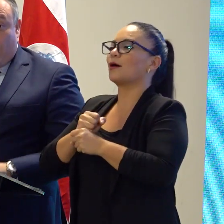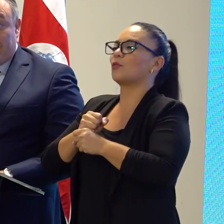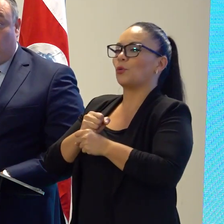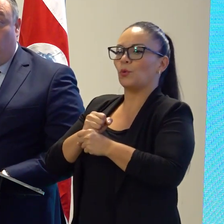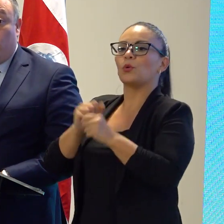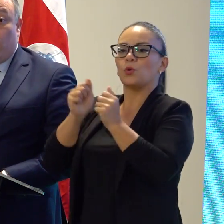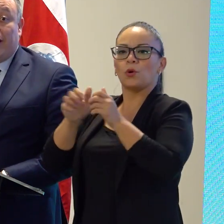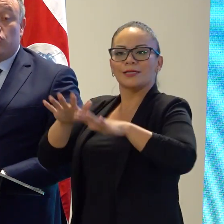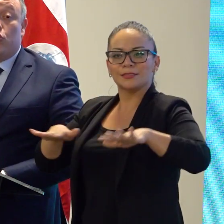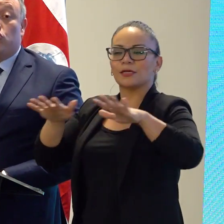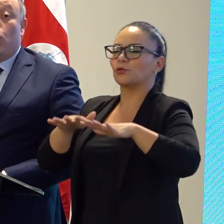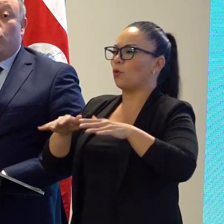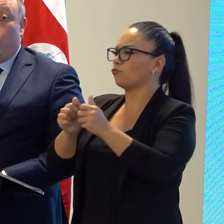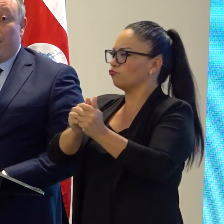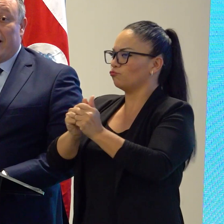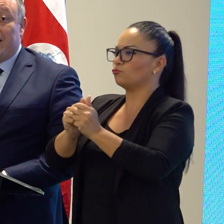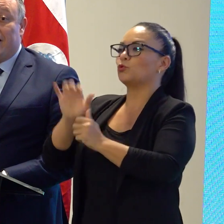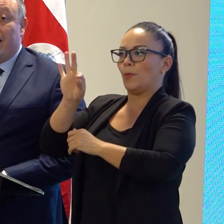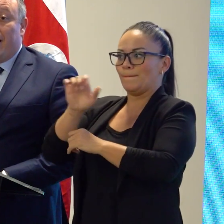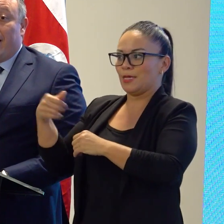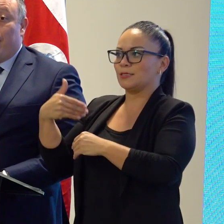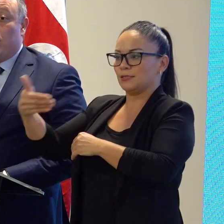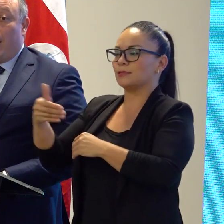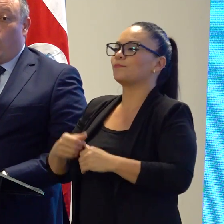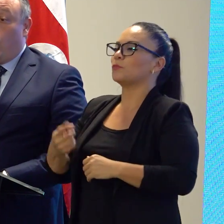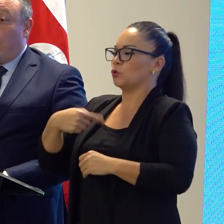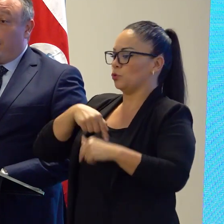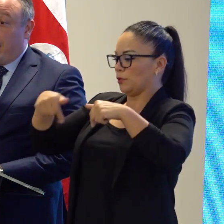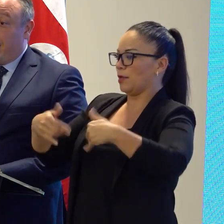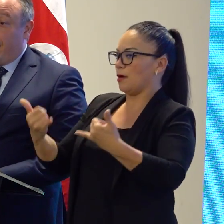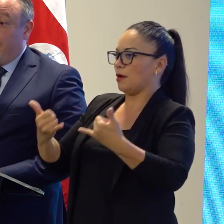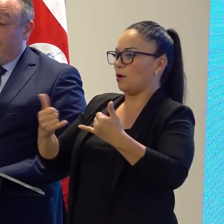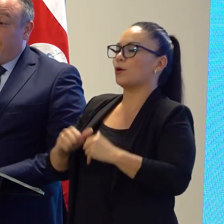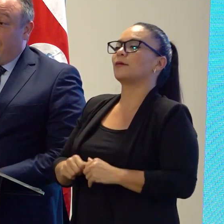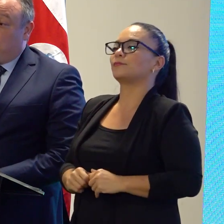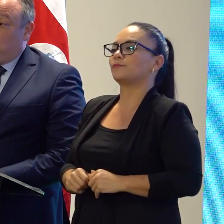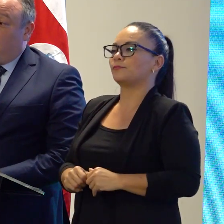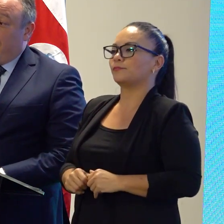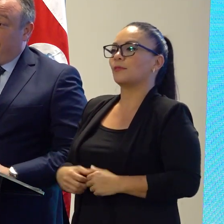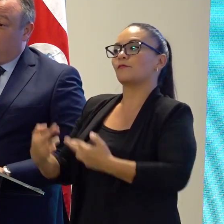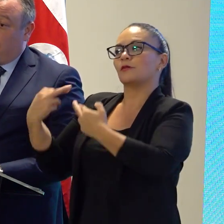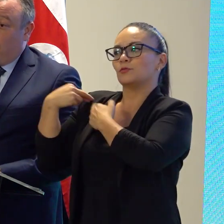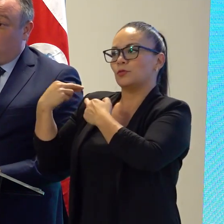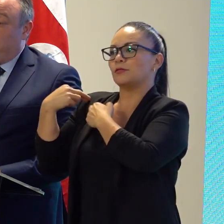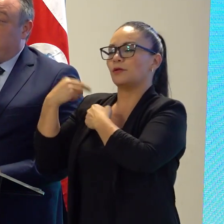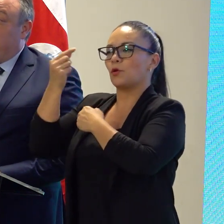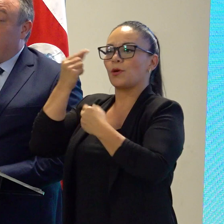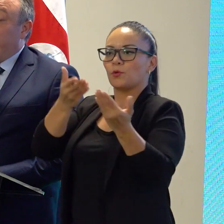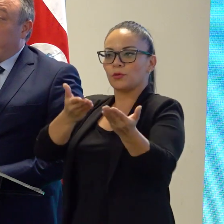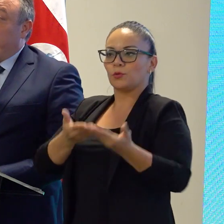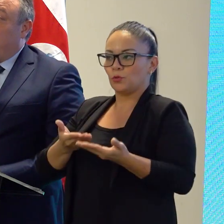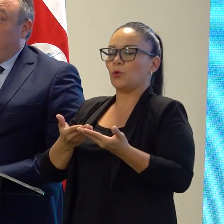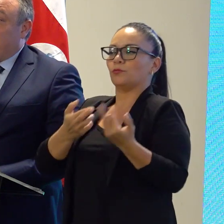de cerca con el sector durante estos nueve meses que hemos estado al frente de la responsabilidad que nos asignó el señor